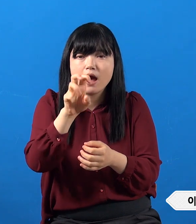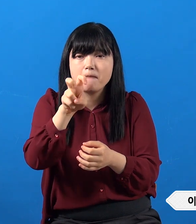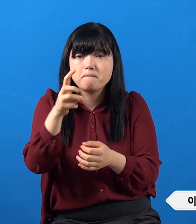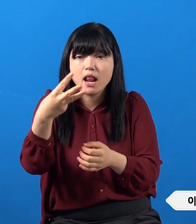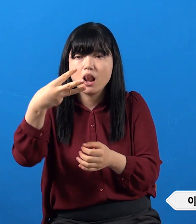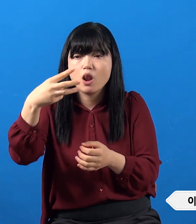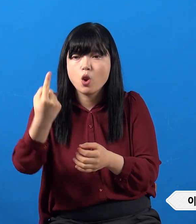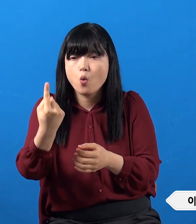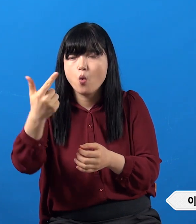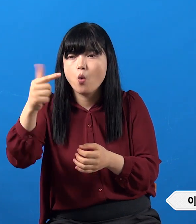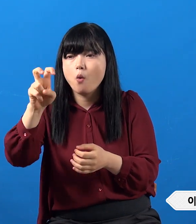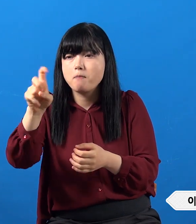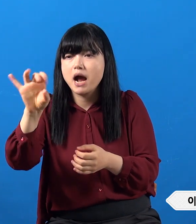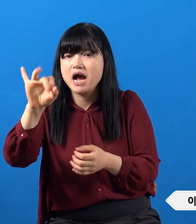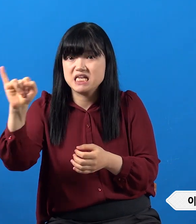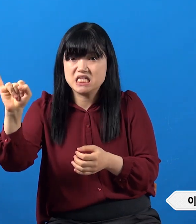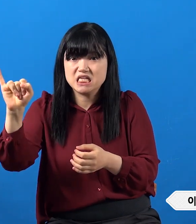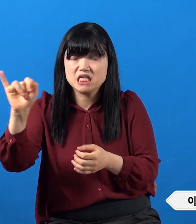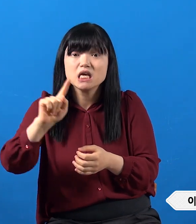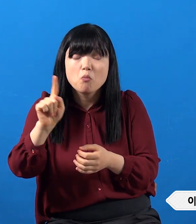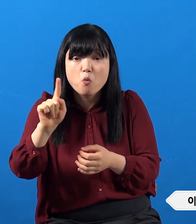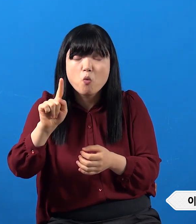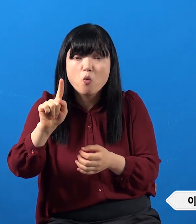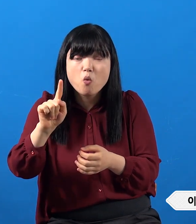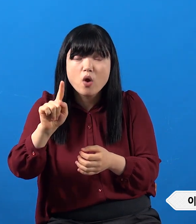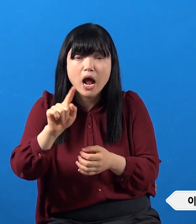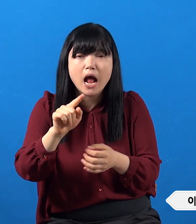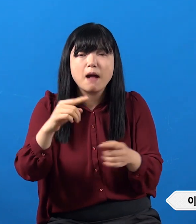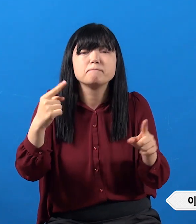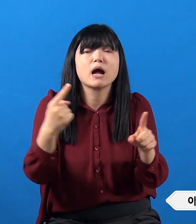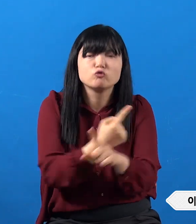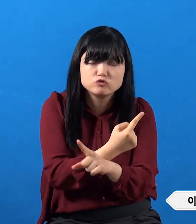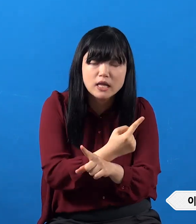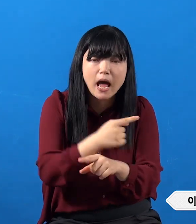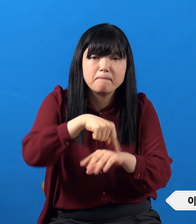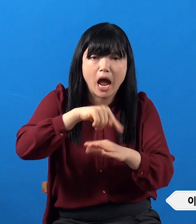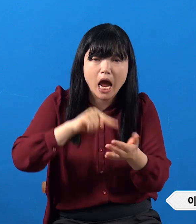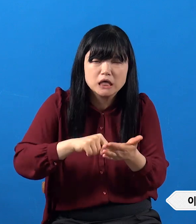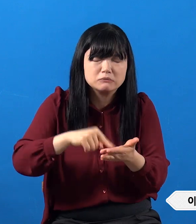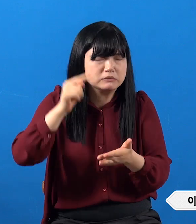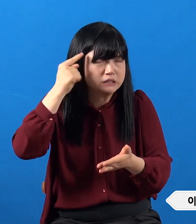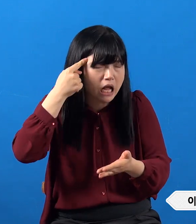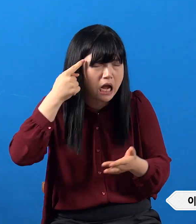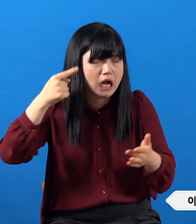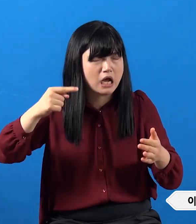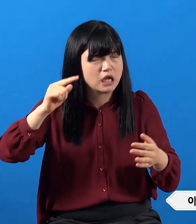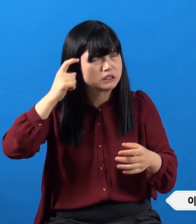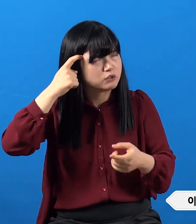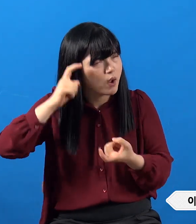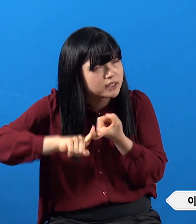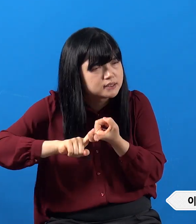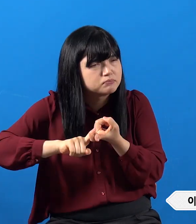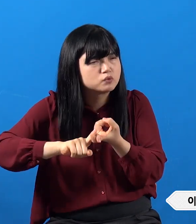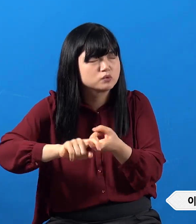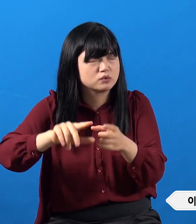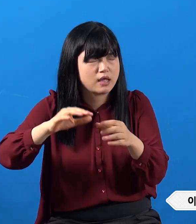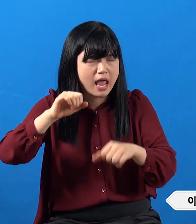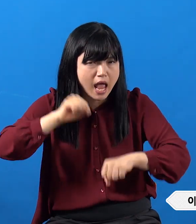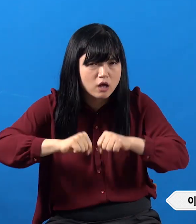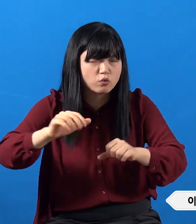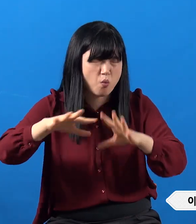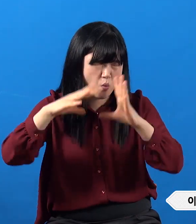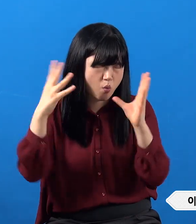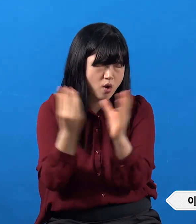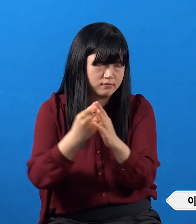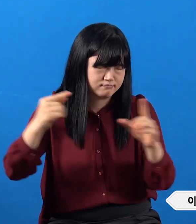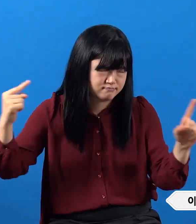메타멜로마이라는 단어로 쓰여 있어요. 이것은 바꾼다. 뭘 바꾸냐? 마음도, 생각도, 관점도,